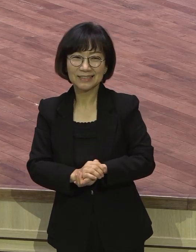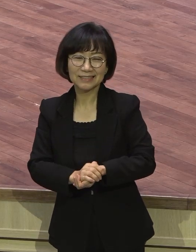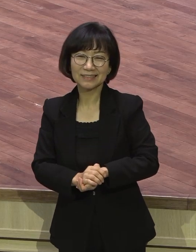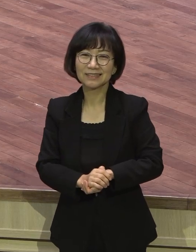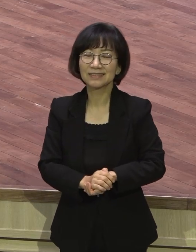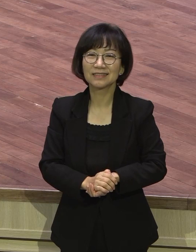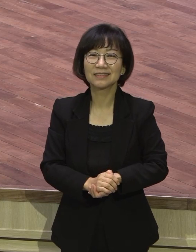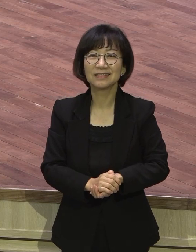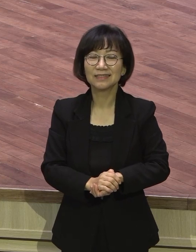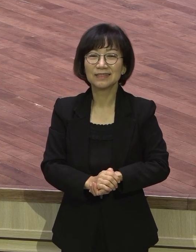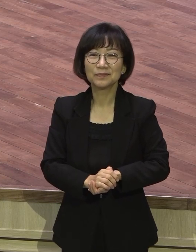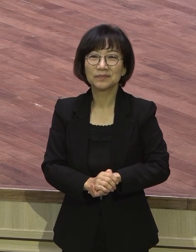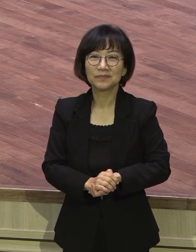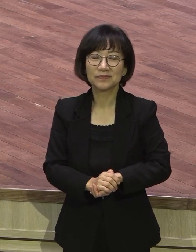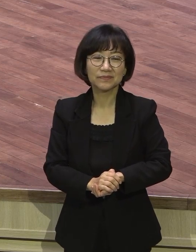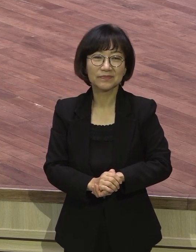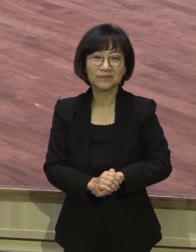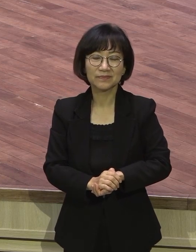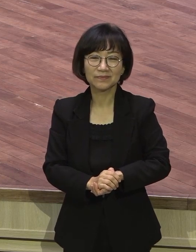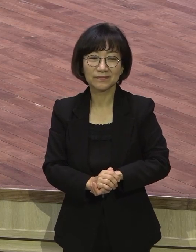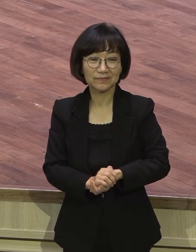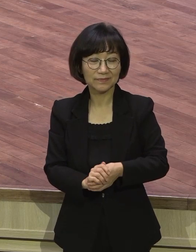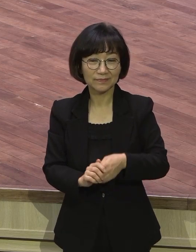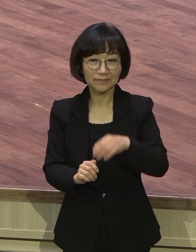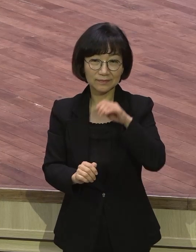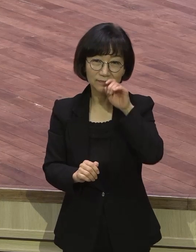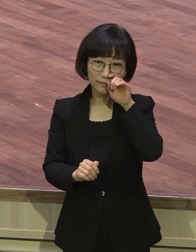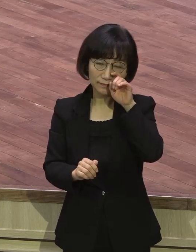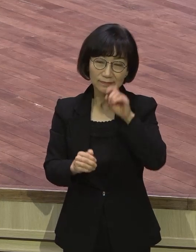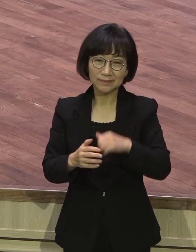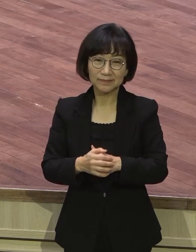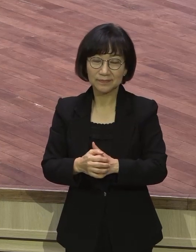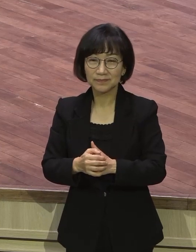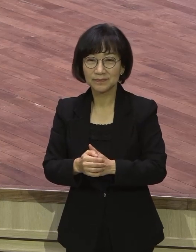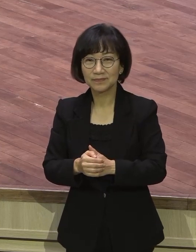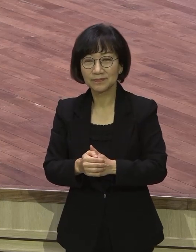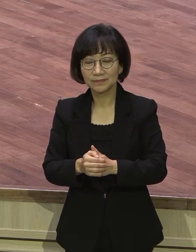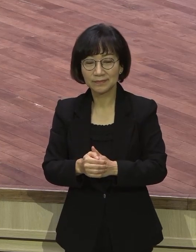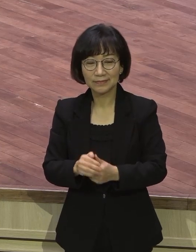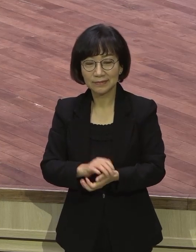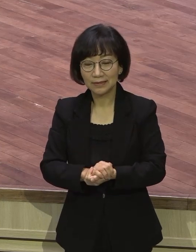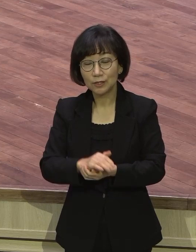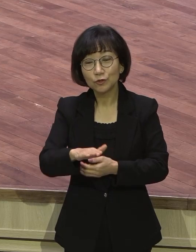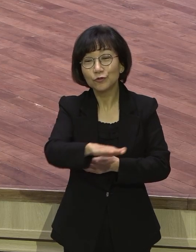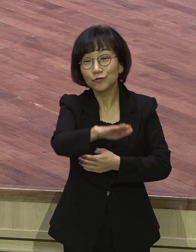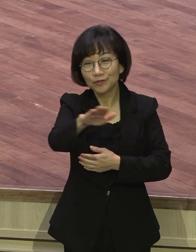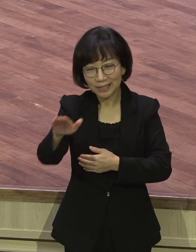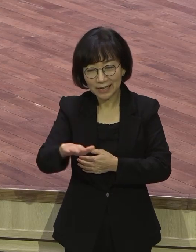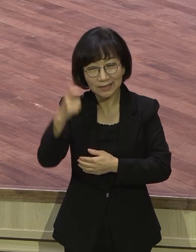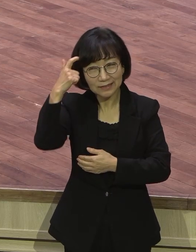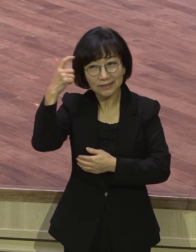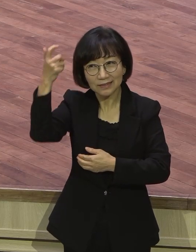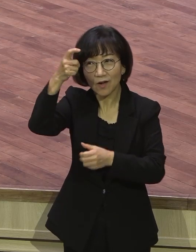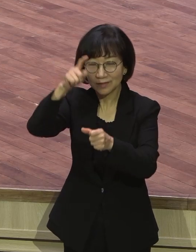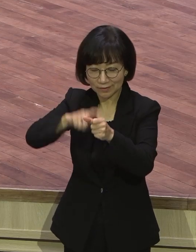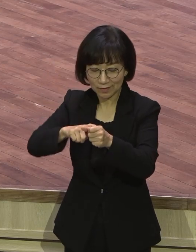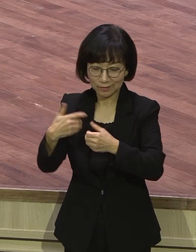그거예요. 나를 믿으라 나를 인식 좀 해라. 이 부분은 우리의 영육과의 삶에서 정말 중요한 말이에요.